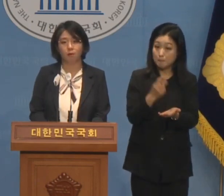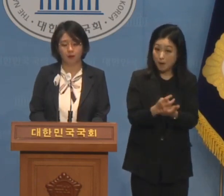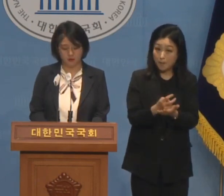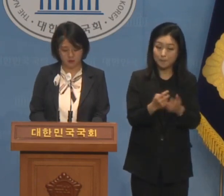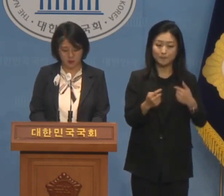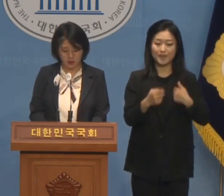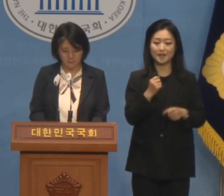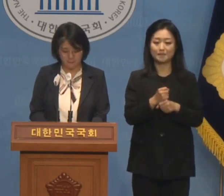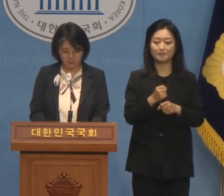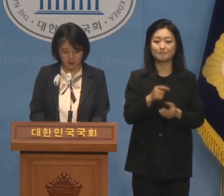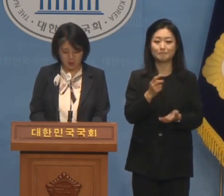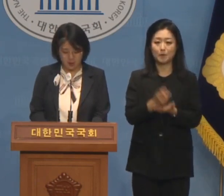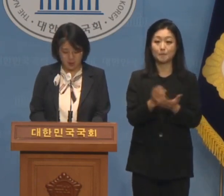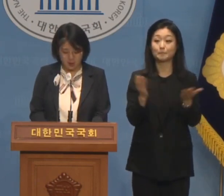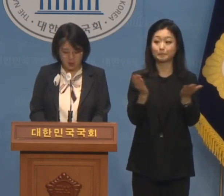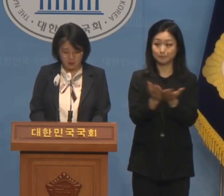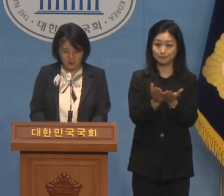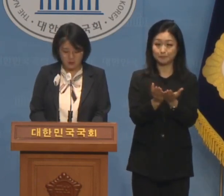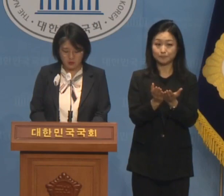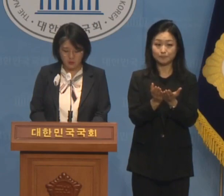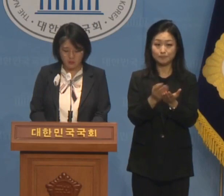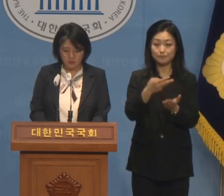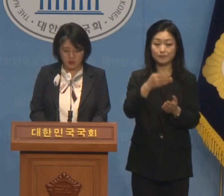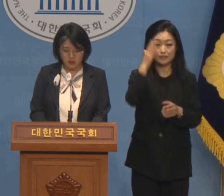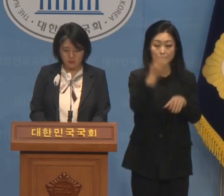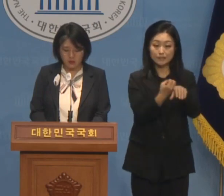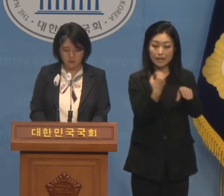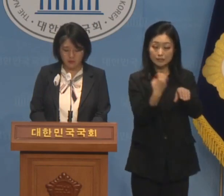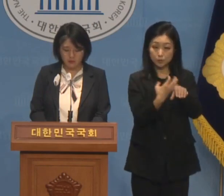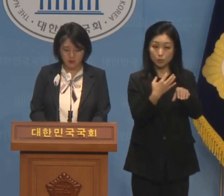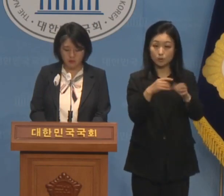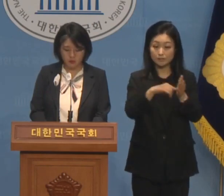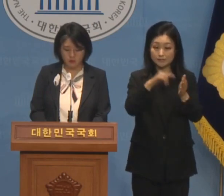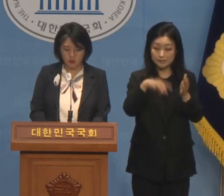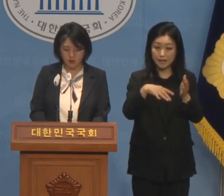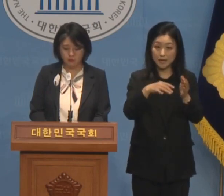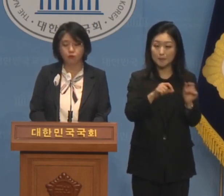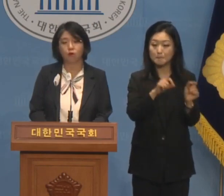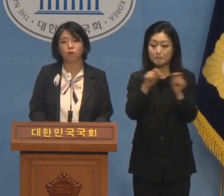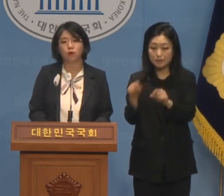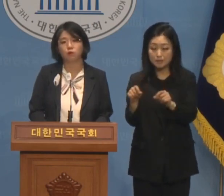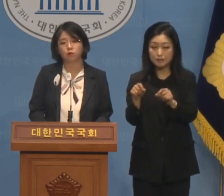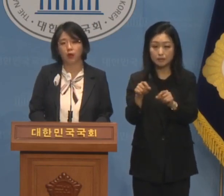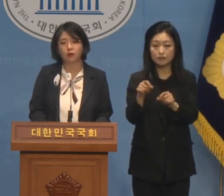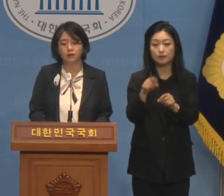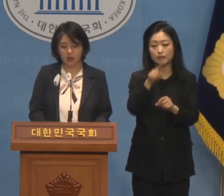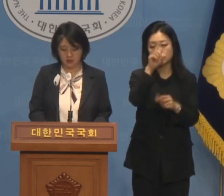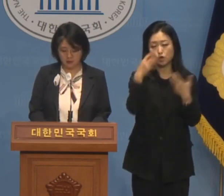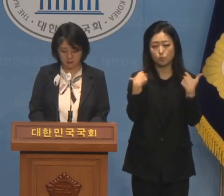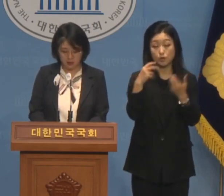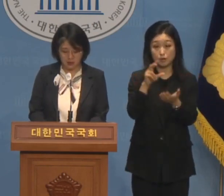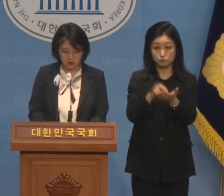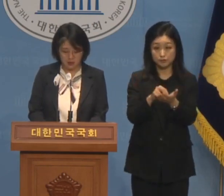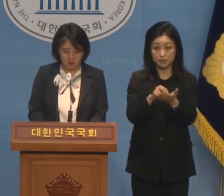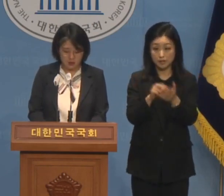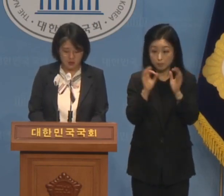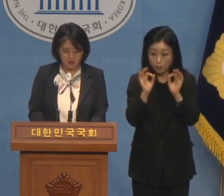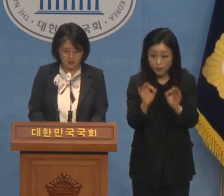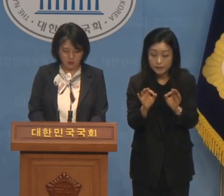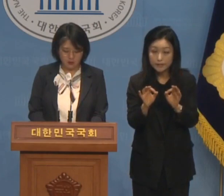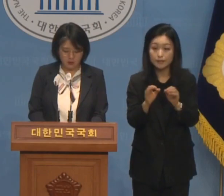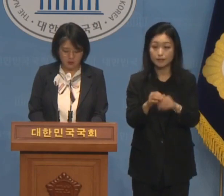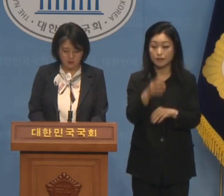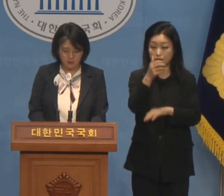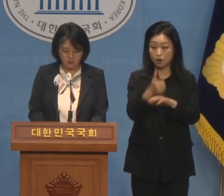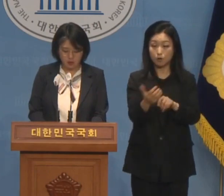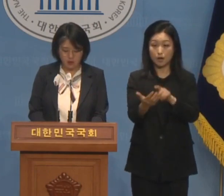탄소세 법안이었습니다. 탄소세 도입을 차일피일 미루고 있는 정부의 연구 결과도 다르지 않았습니다. 2년